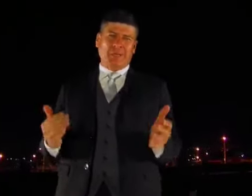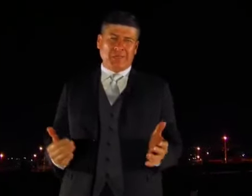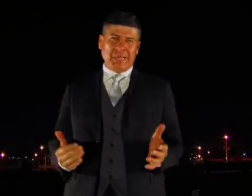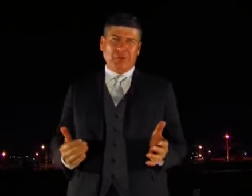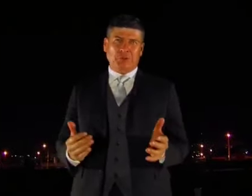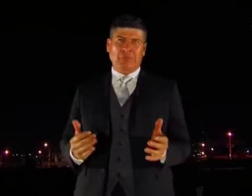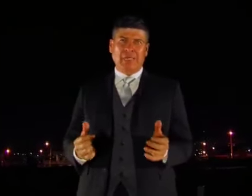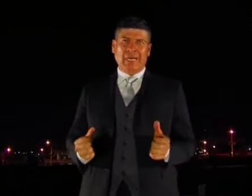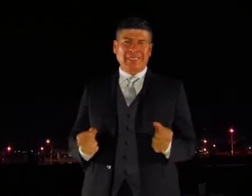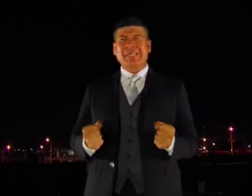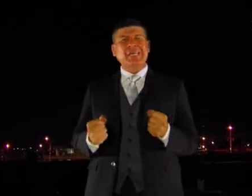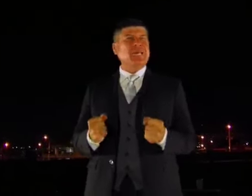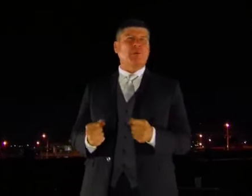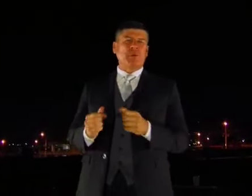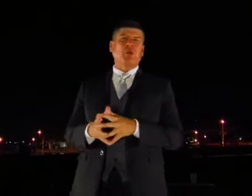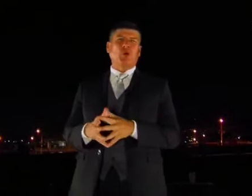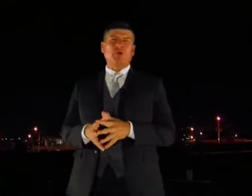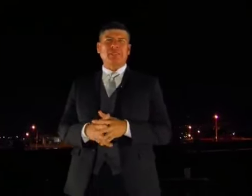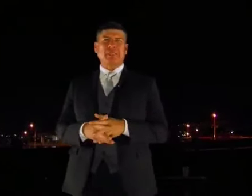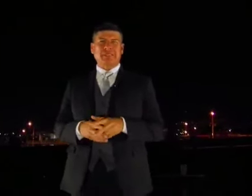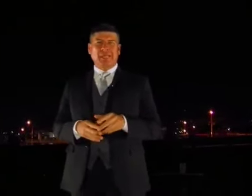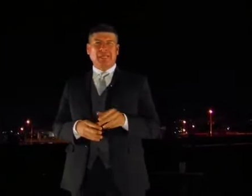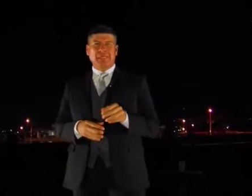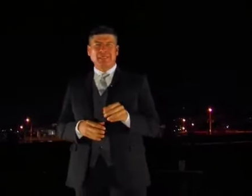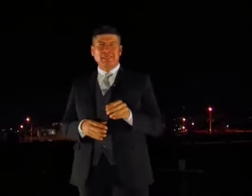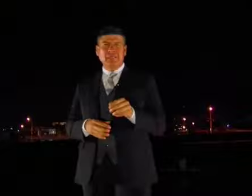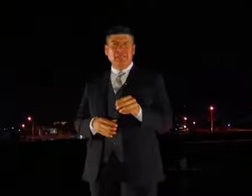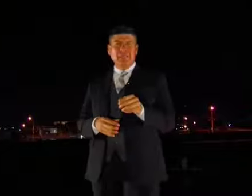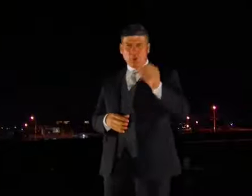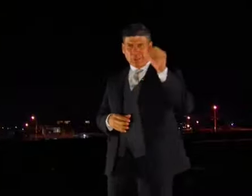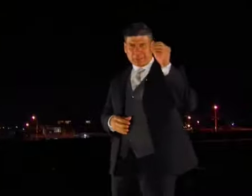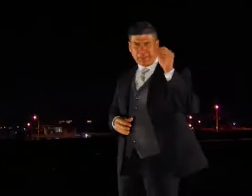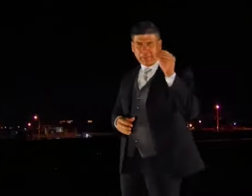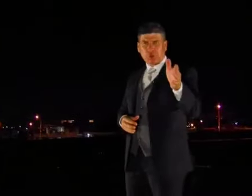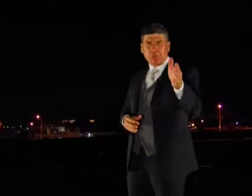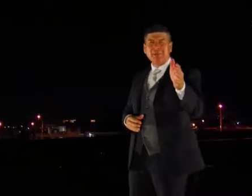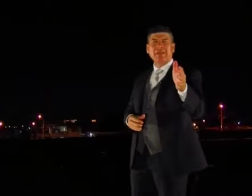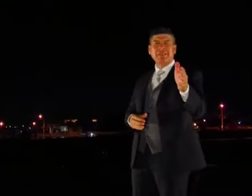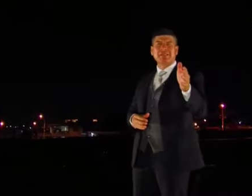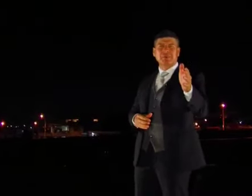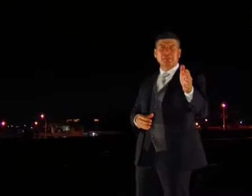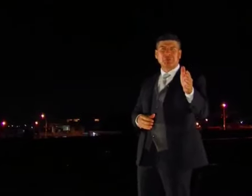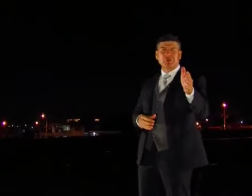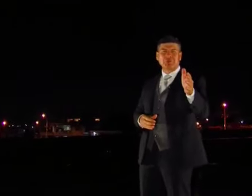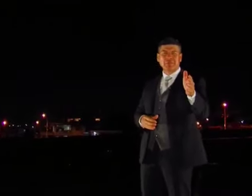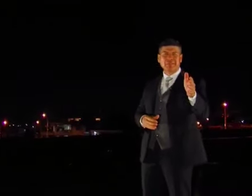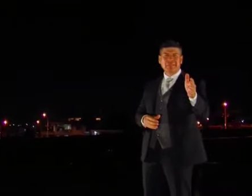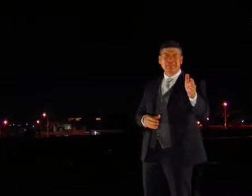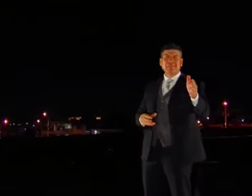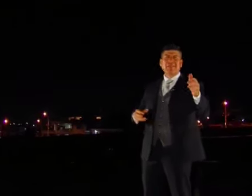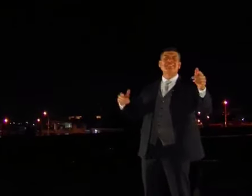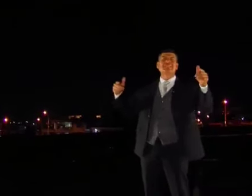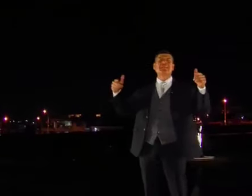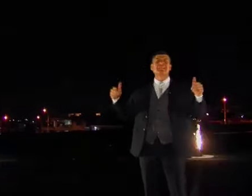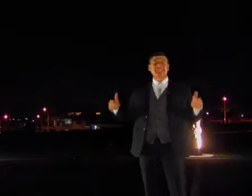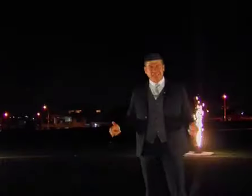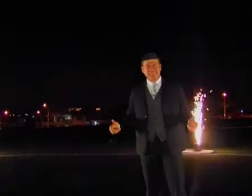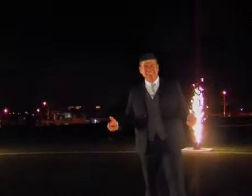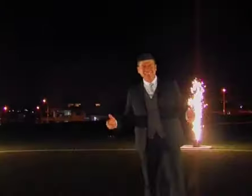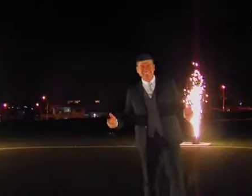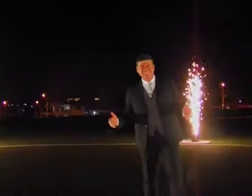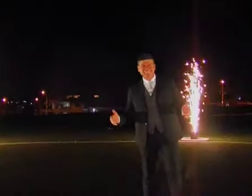y los heredianos, así que hay que vivirlo con intensidad. Y nuestra próxima gran celebración será desde